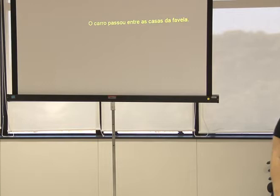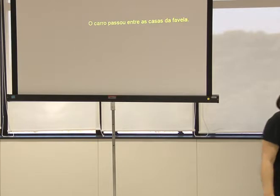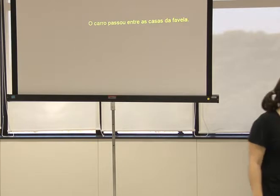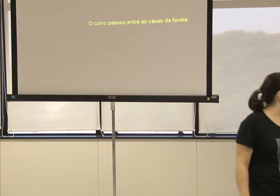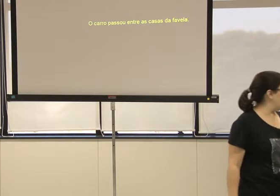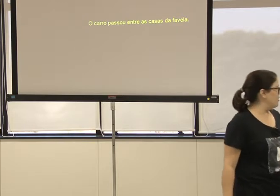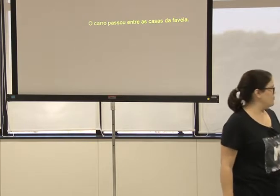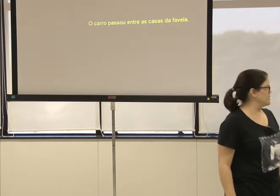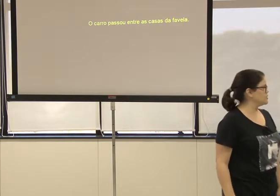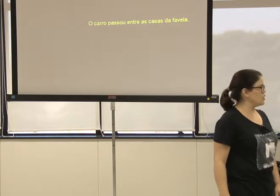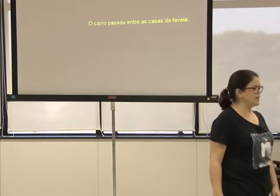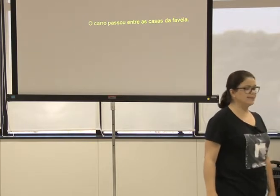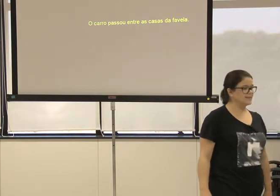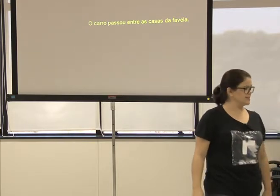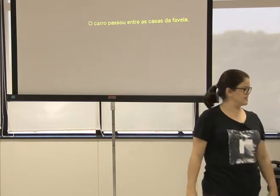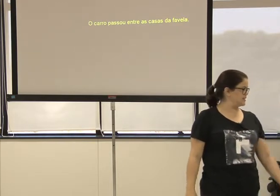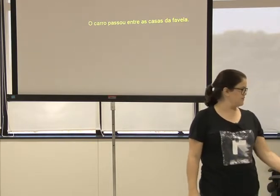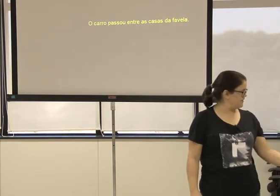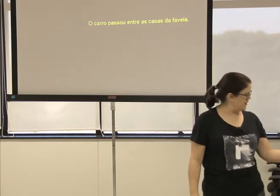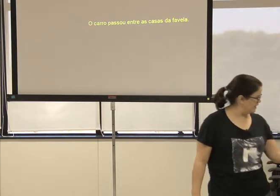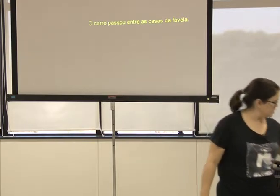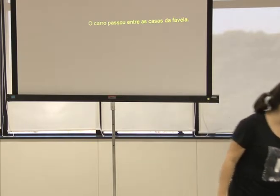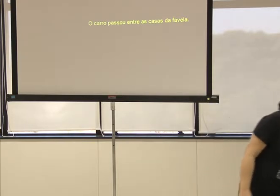O carro passou entre as casas na favela já.